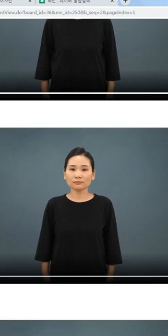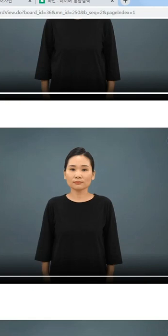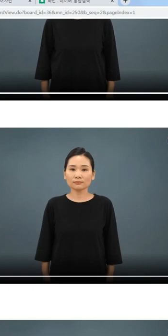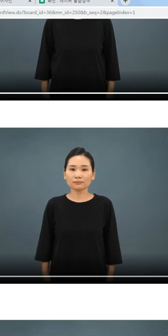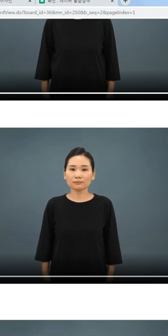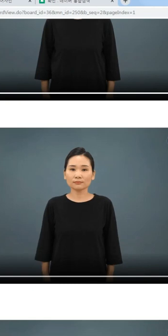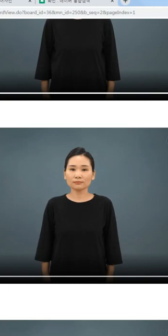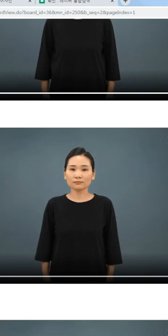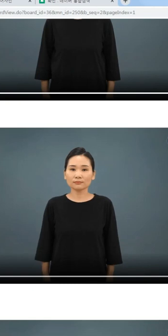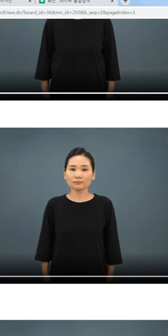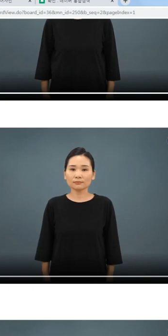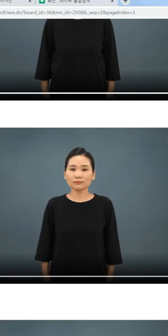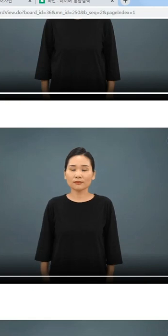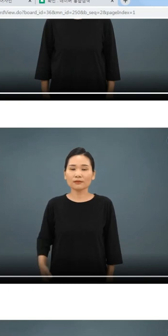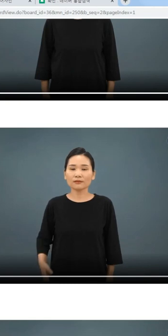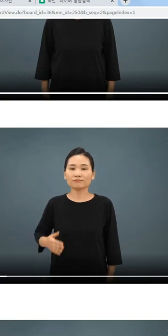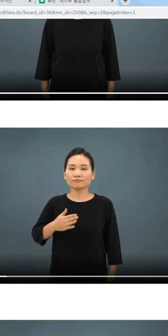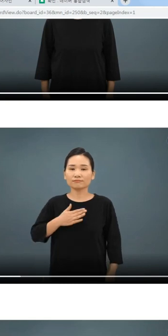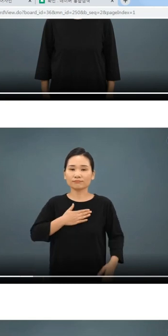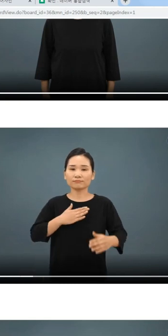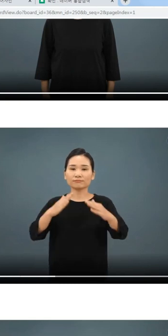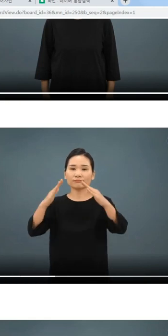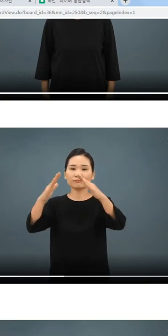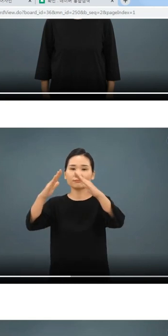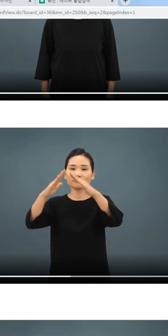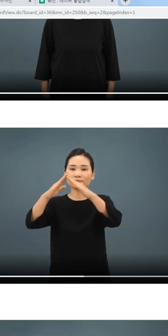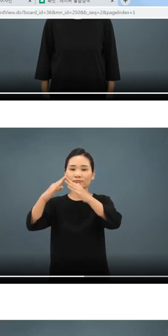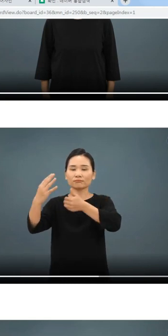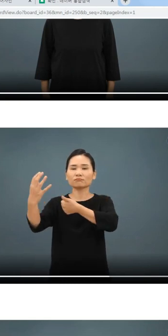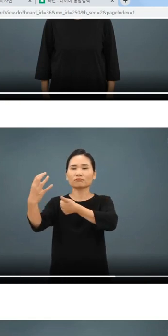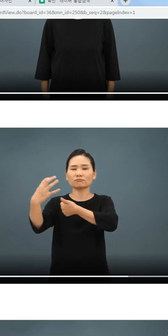자가격리 하다 보니까 이게 어떻게 돼요?